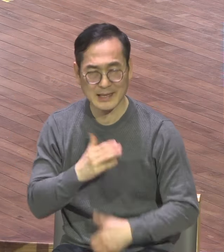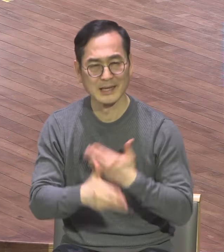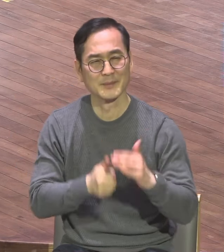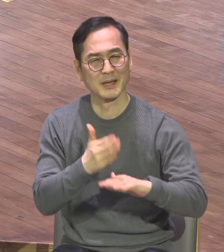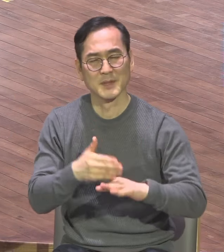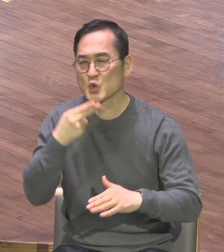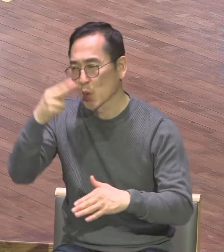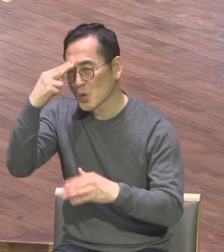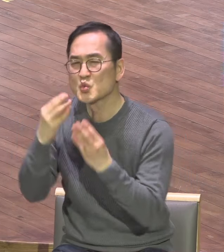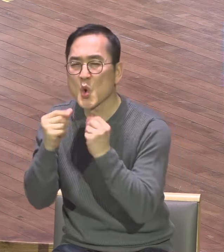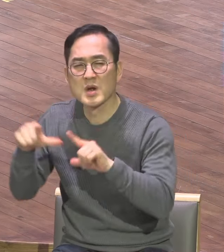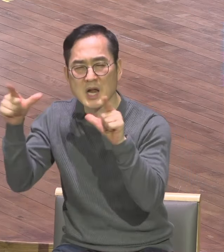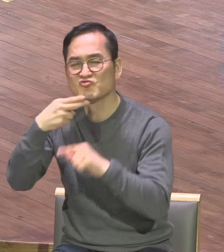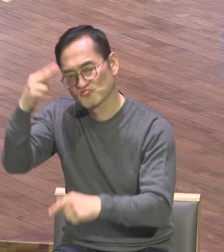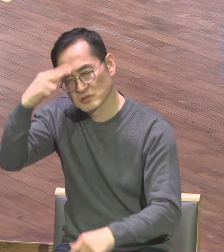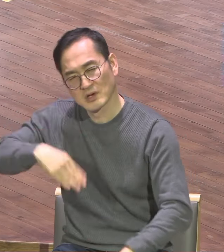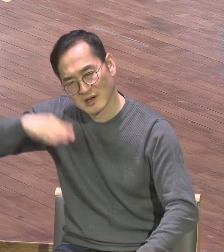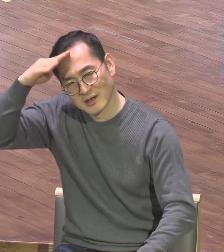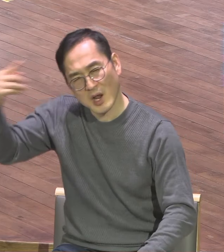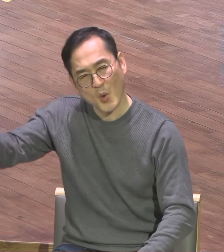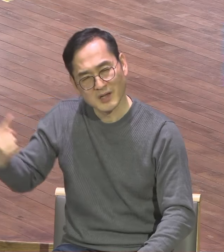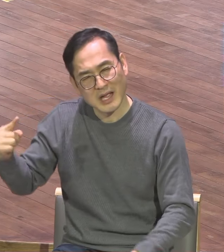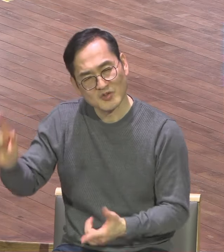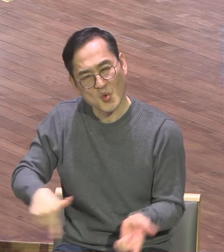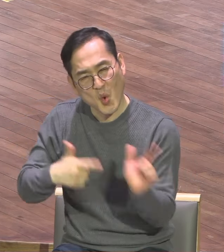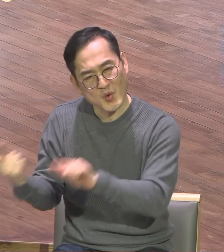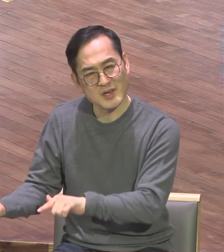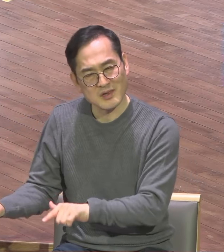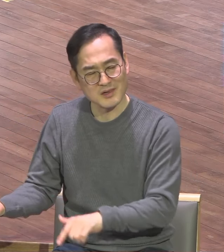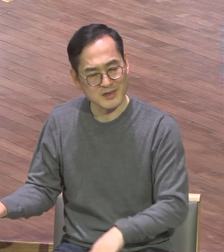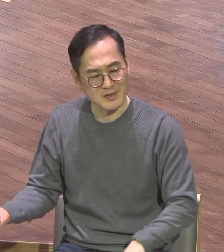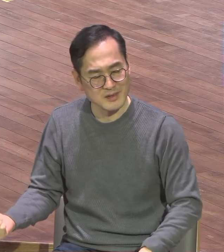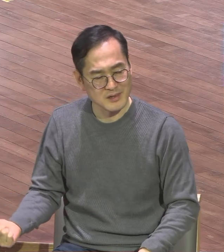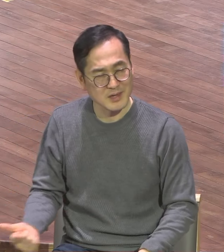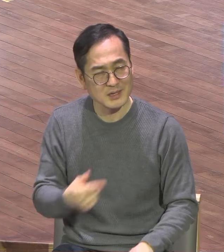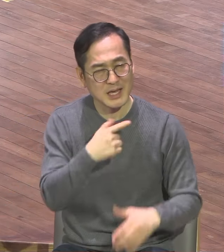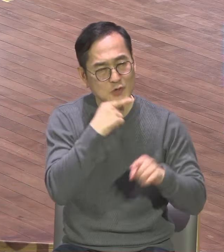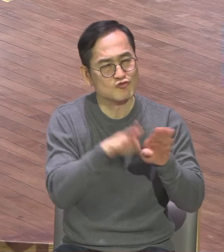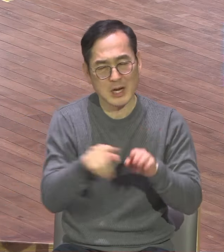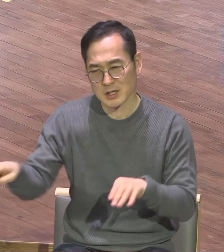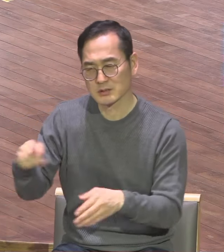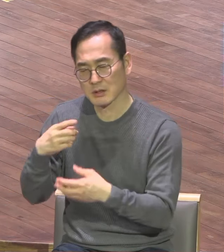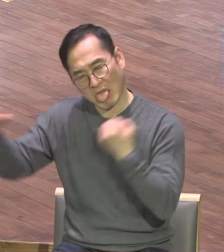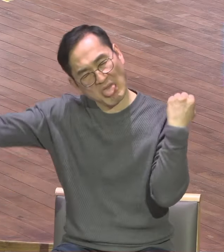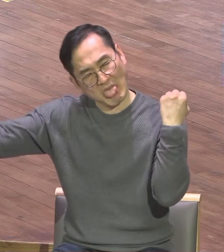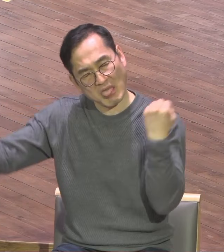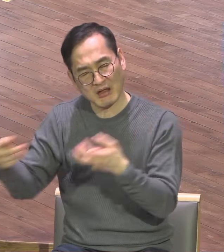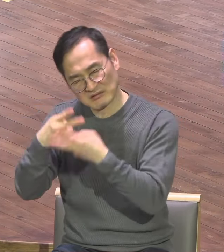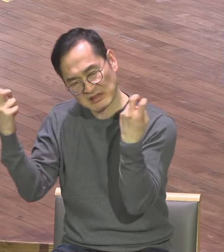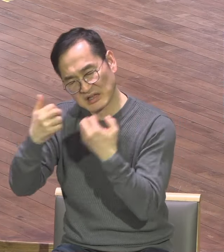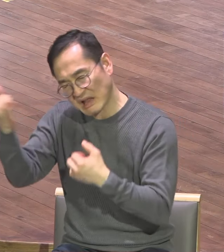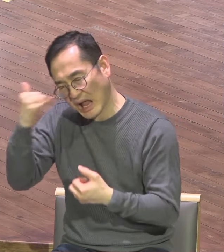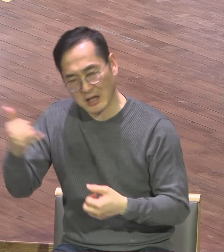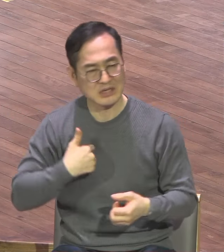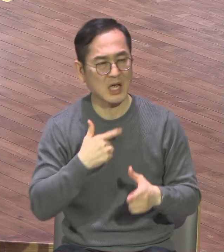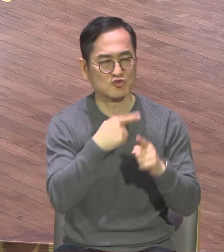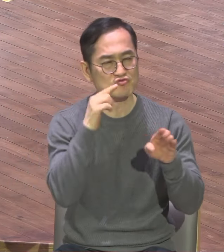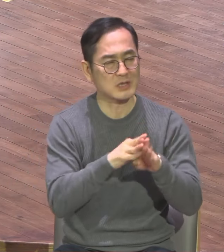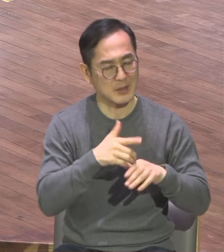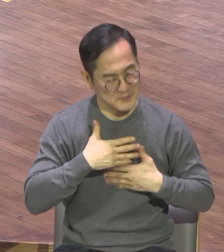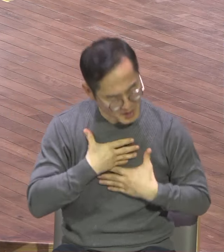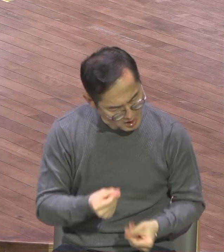이렇게 술을 많이 먹고 와서 하루 종일 주일 예상 나는 교회 가서 편안하게 예배할 수 있어서 감사합니다.